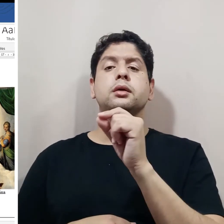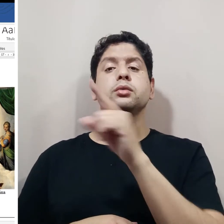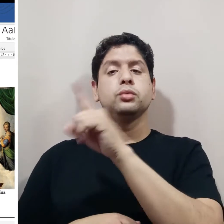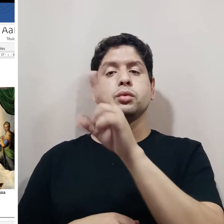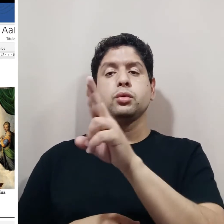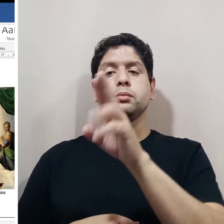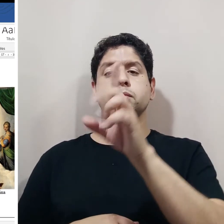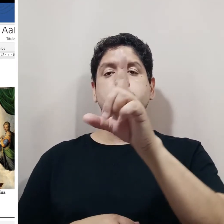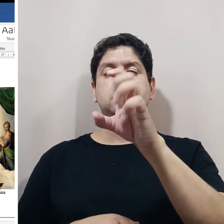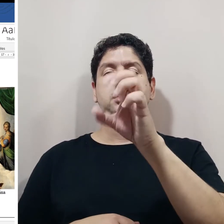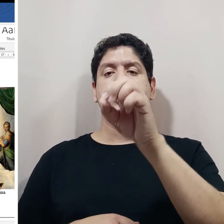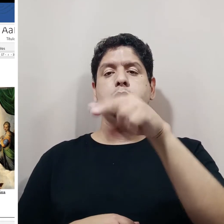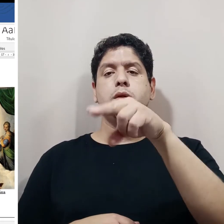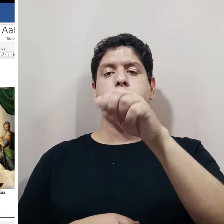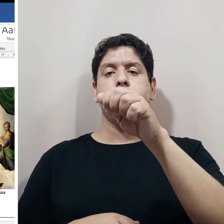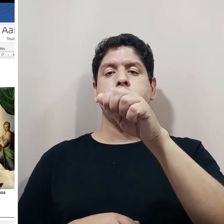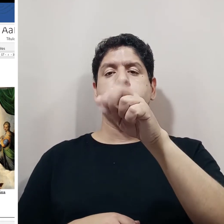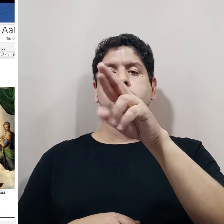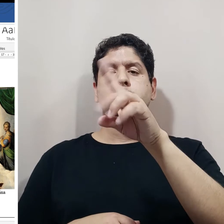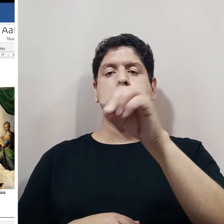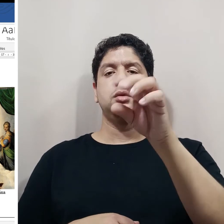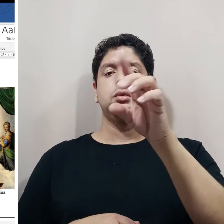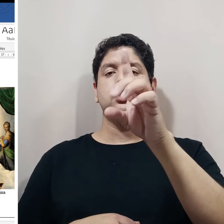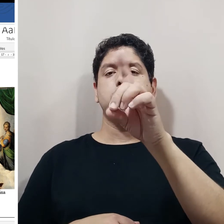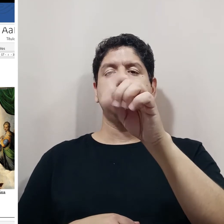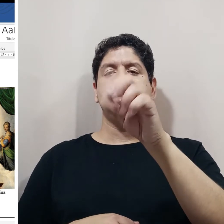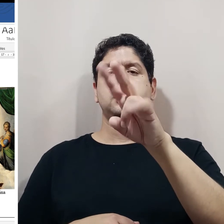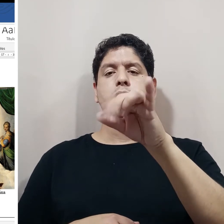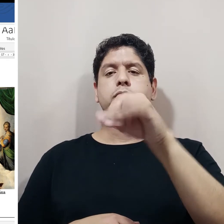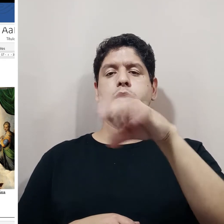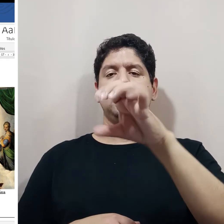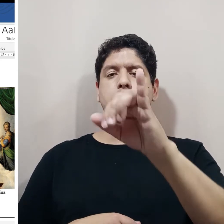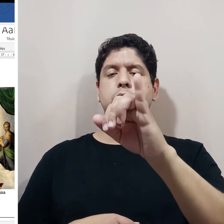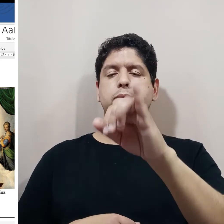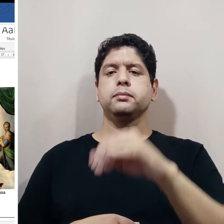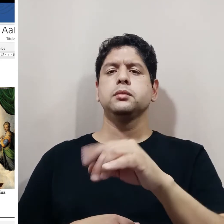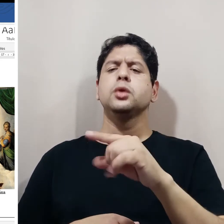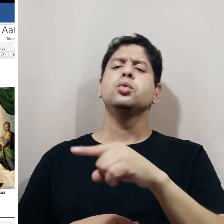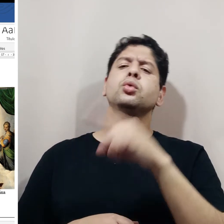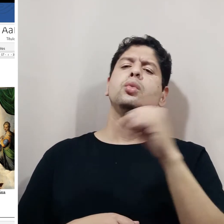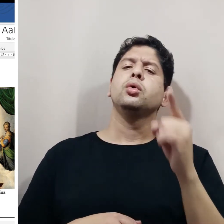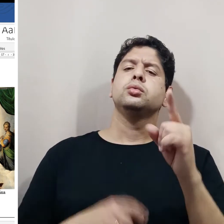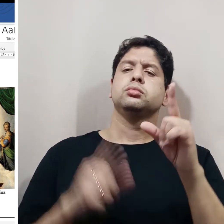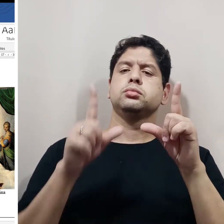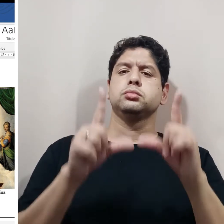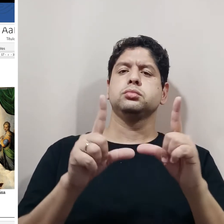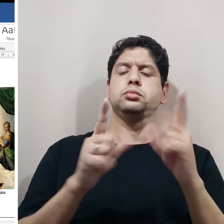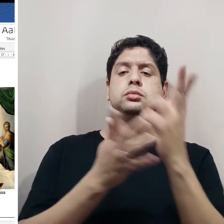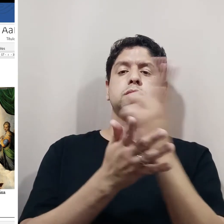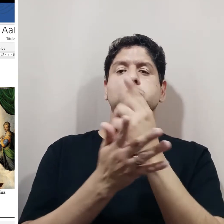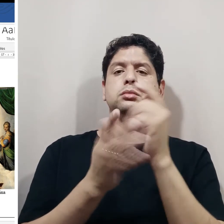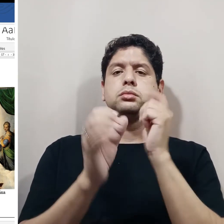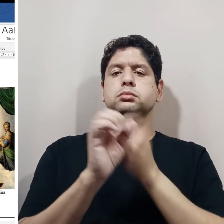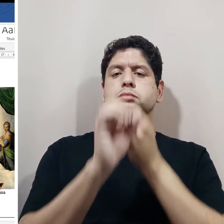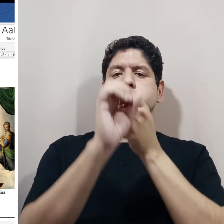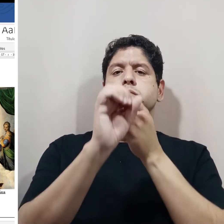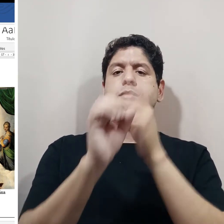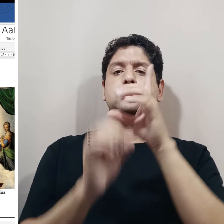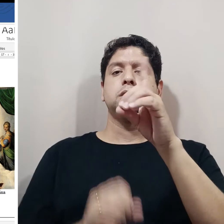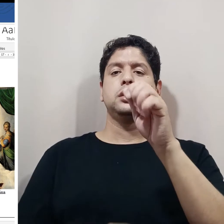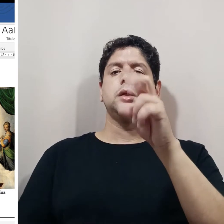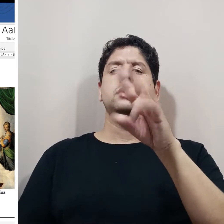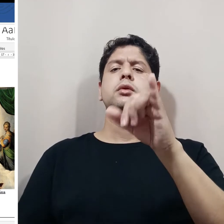Lisa, né, a obra de quem? Sim, Leonardo da Vinci, né?